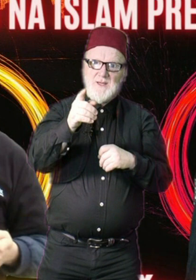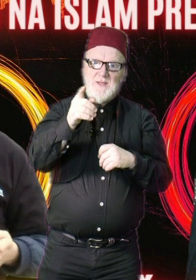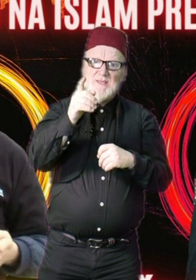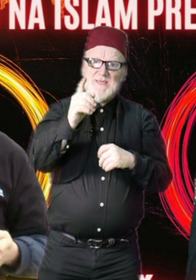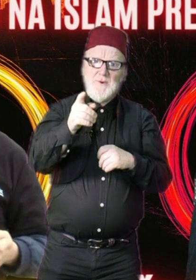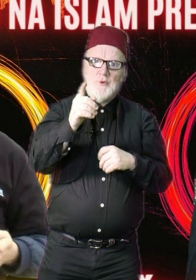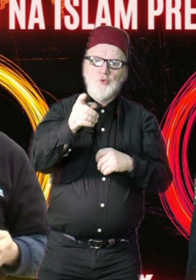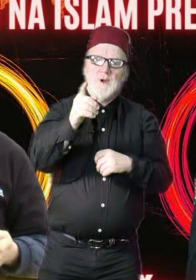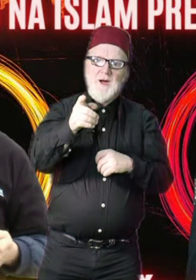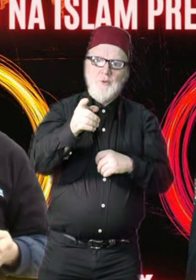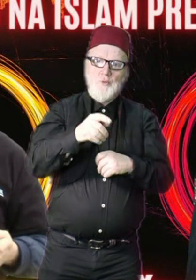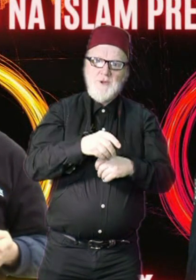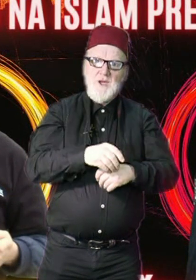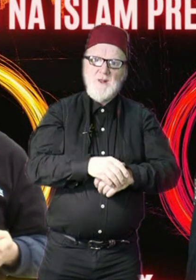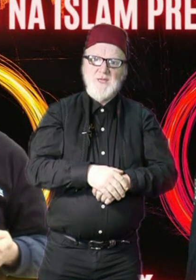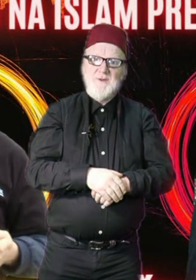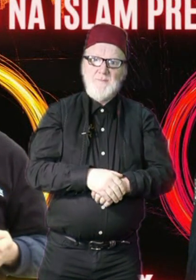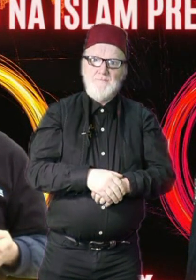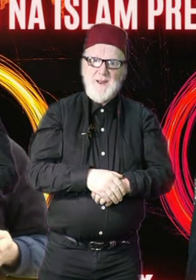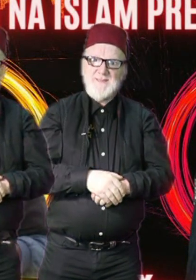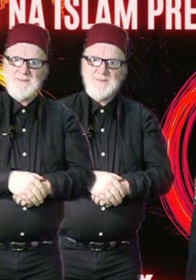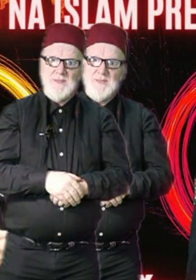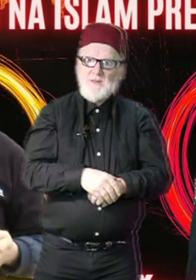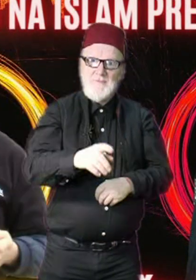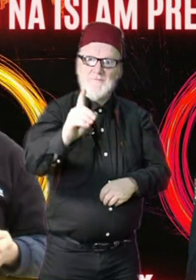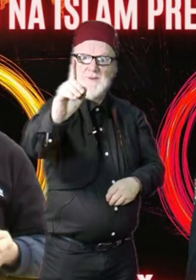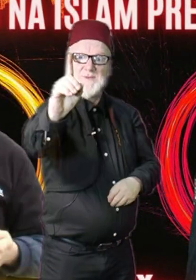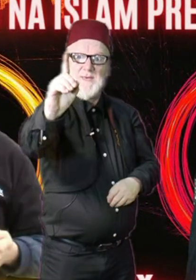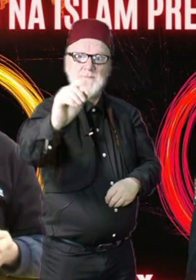sata samo na YouTube kanalu IML TV Press. Vidimo se.